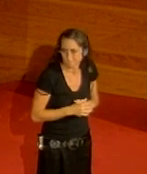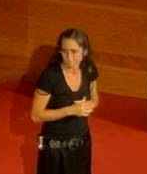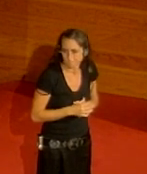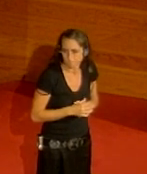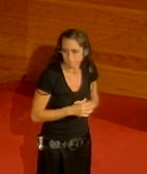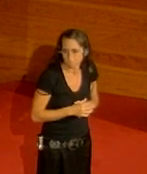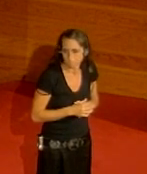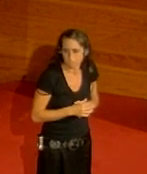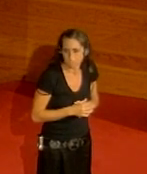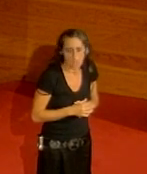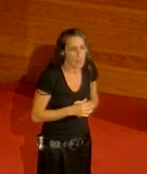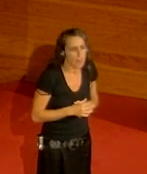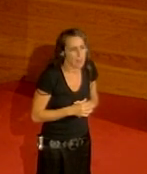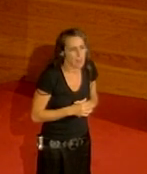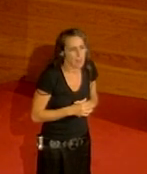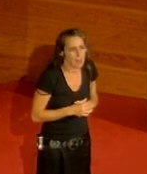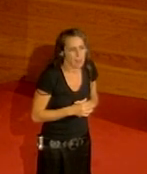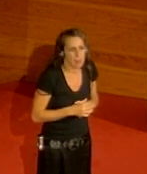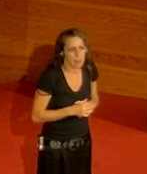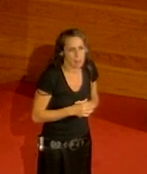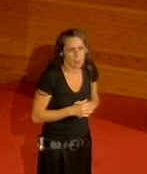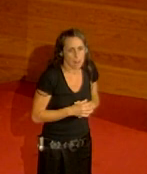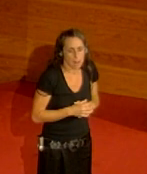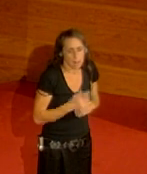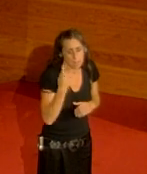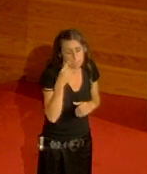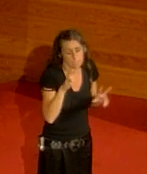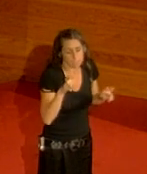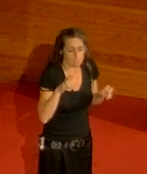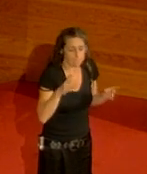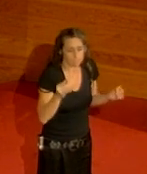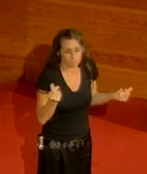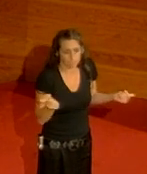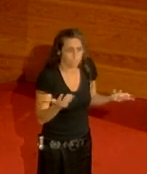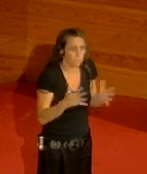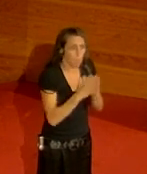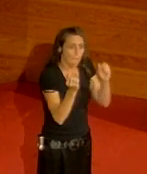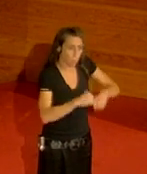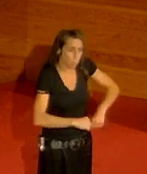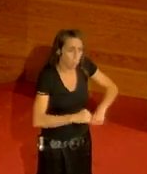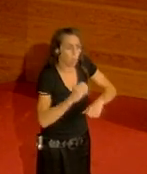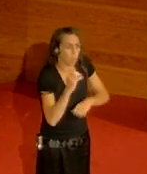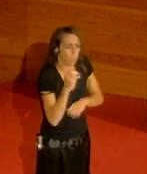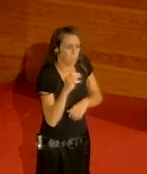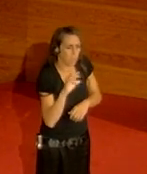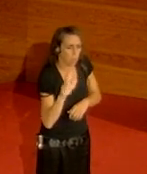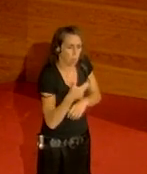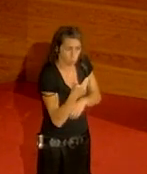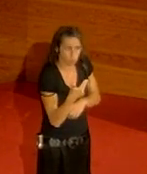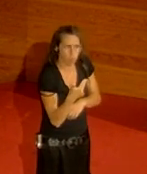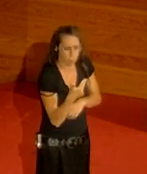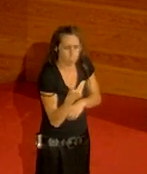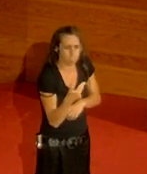para los que no estén bueno sé que es un tema muy eso pero bueno Supongo que le suenan Los acuerdos de oslo fue allí cuando se